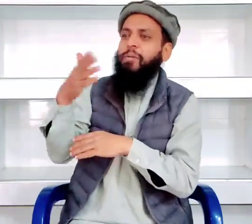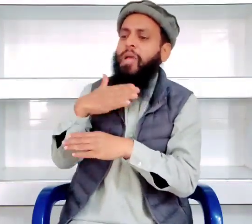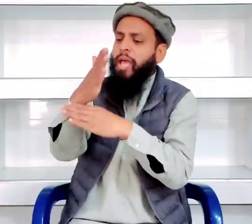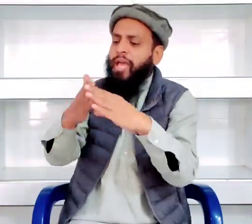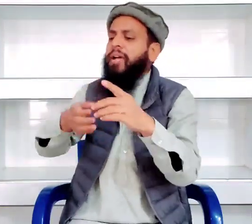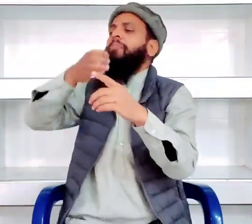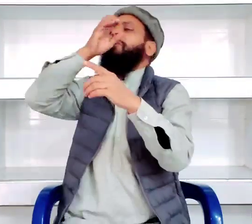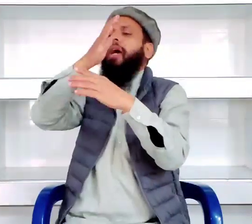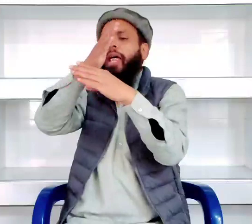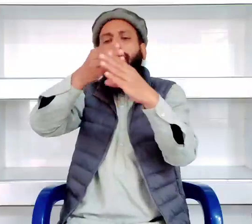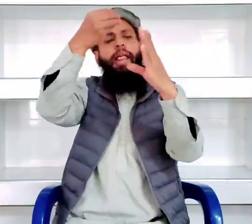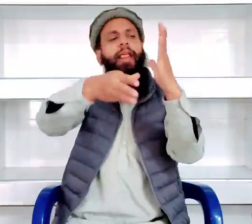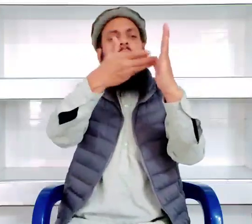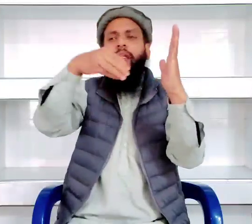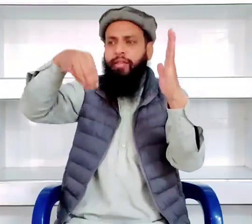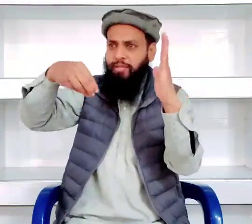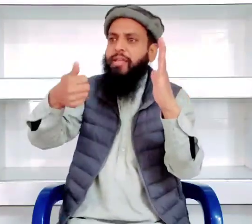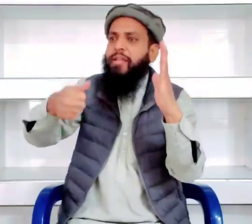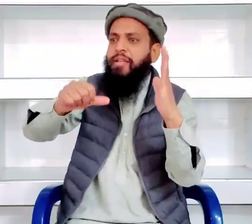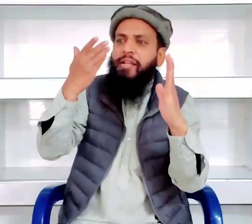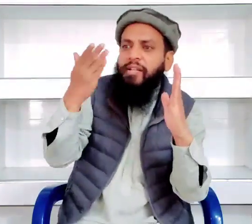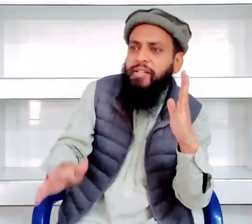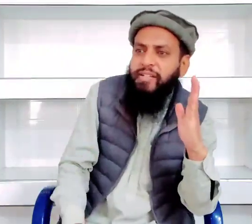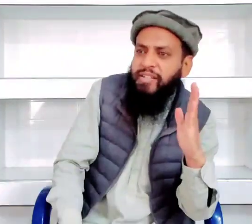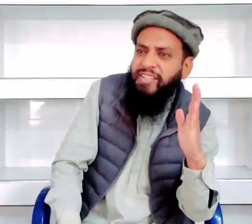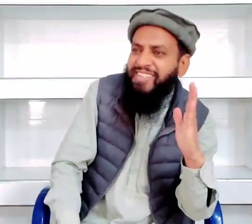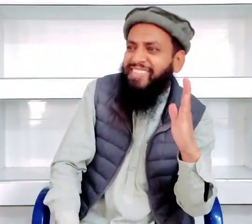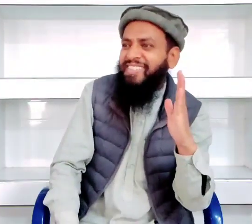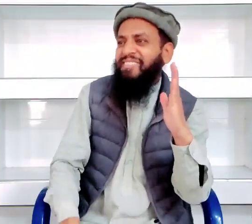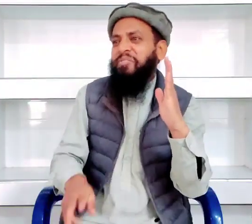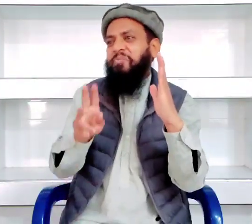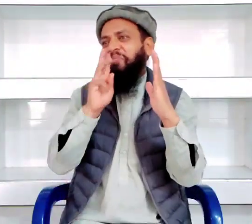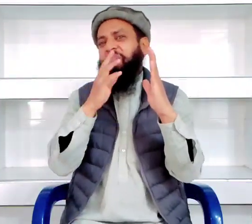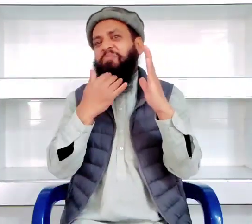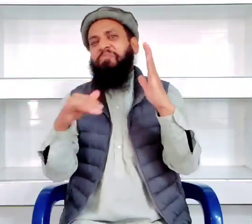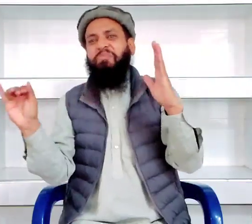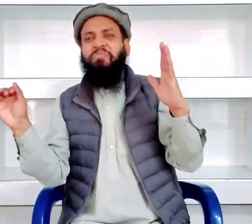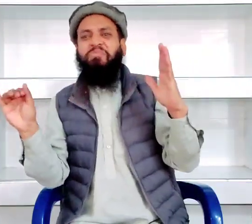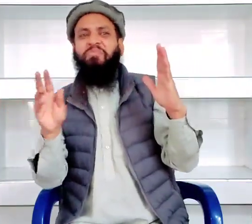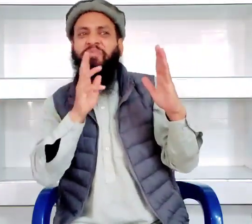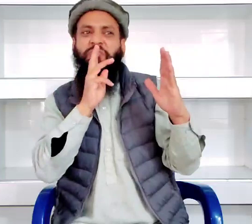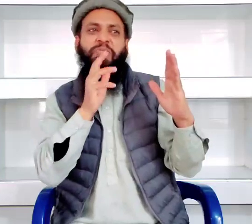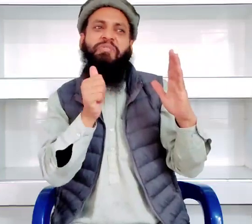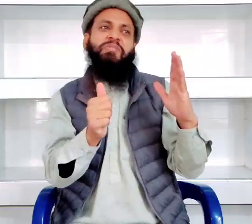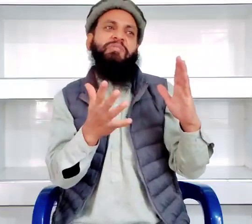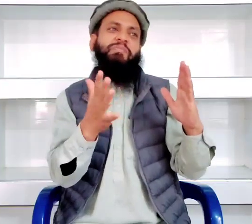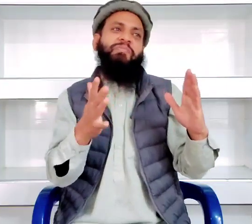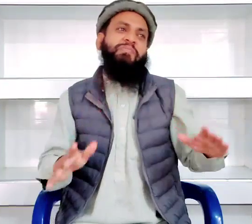ਕੇ ਵੇਚਣ ਦੀ ਬਜਾਏ ਆਉਂਦਾ ਰਹੀ ਹੈ ਤਲਾਬ ਦੇ ਵਿੱਚ ਇਸ ਫਾਰਮ ਦੇ ਵਿੱਚ ਜਿੰਨੀਆਂ ਮੱਛੀਆਂ ਨੇ ਮੈਂ ਸੇਲ ਕਰਨਾ ਉਹ ਨਿਕਲ